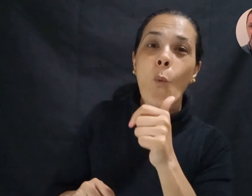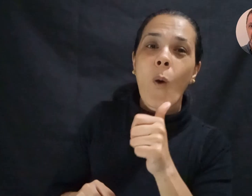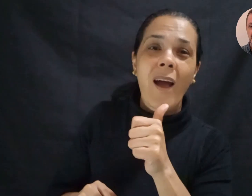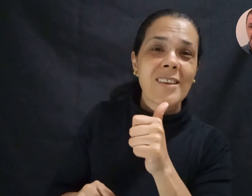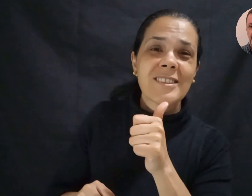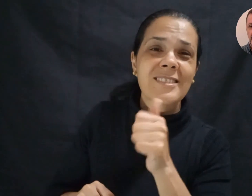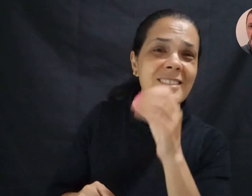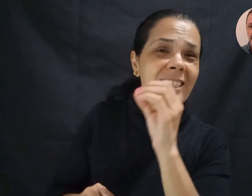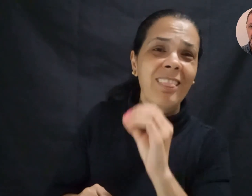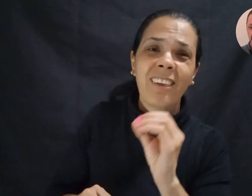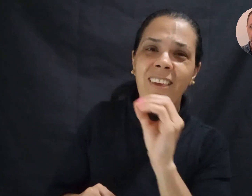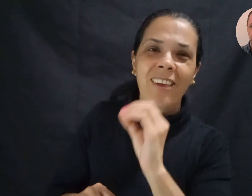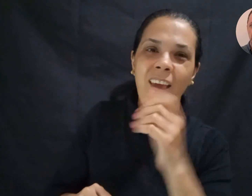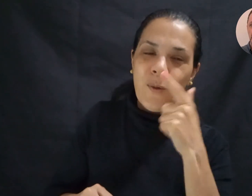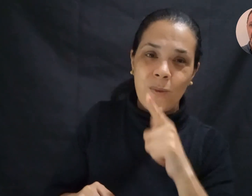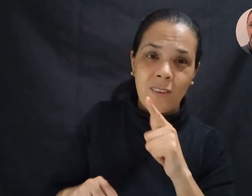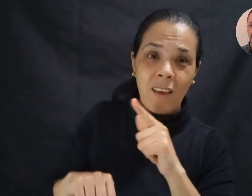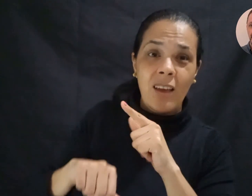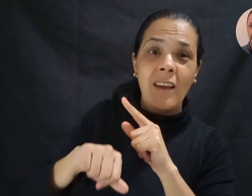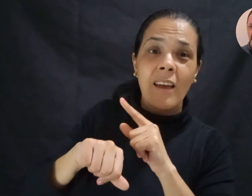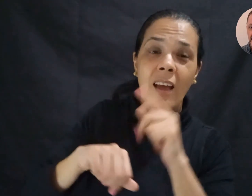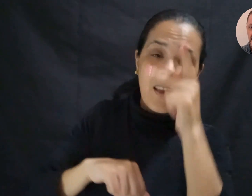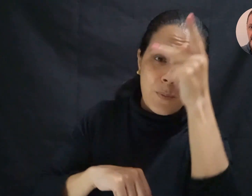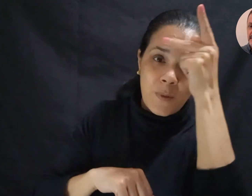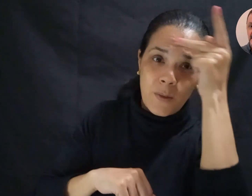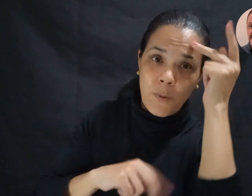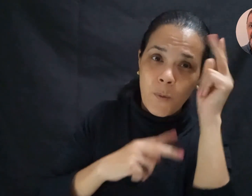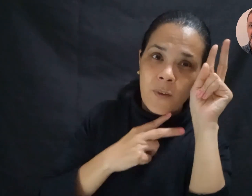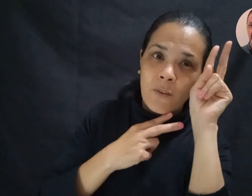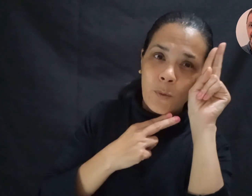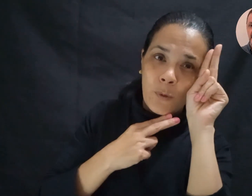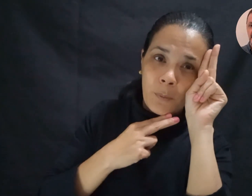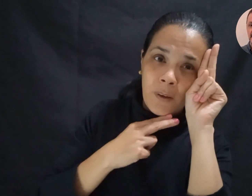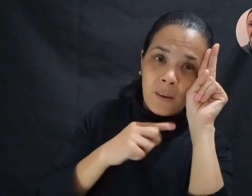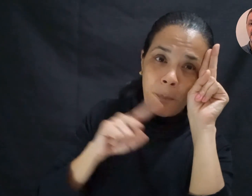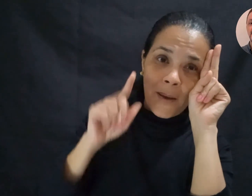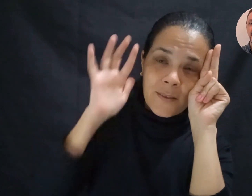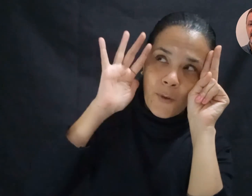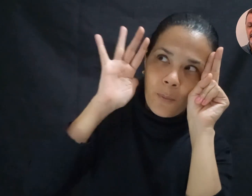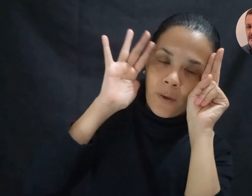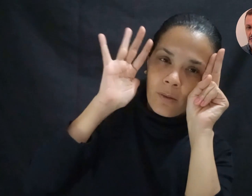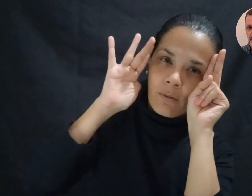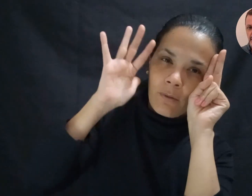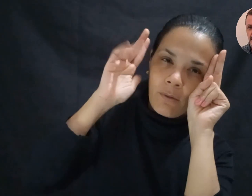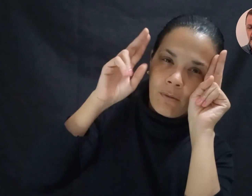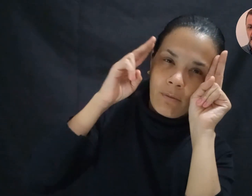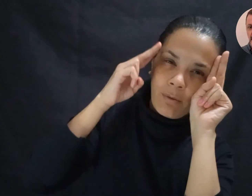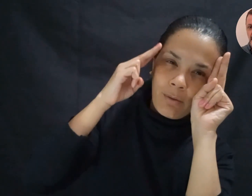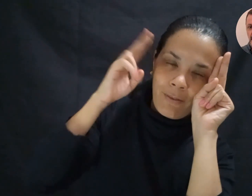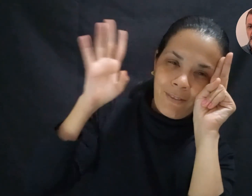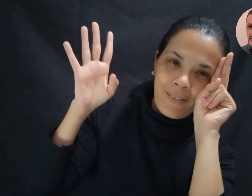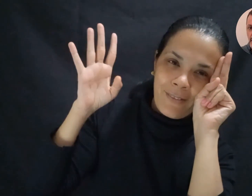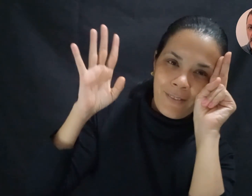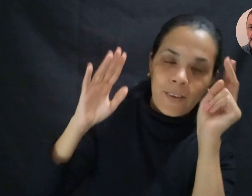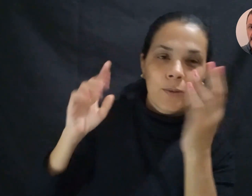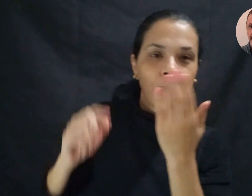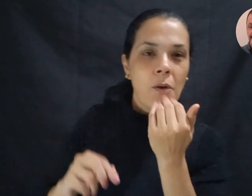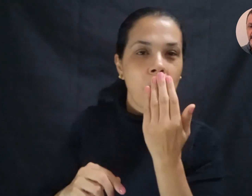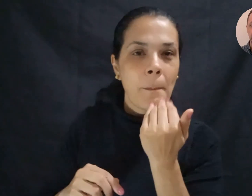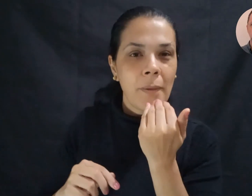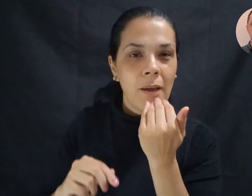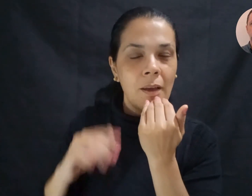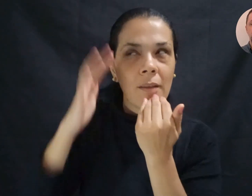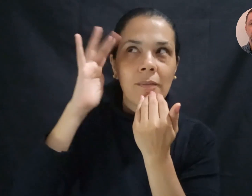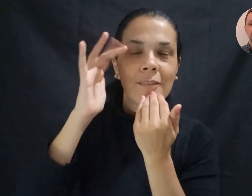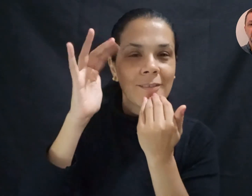faz isso. Quando as pessoas dormem, pensam sem cessar, estão dispersas no sono. Quando comem,